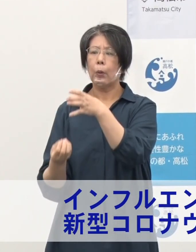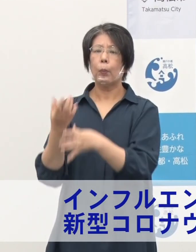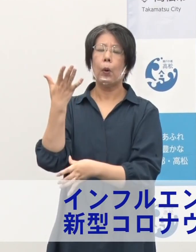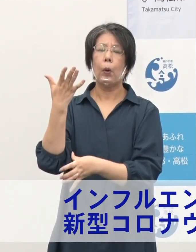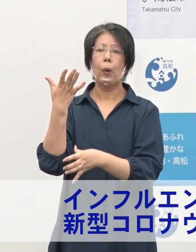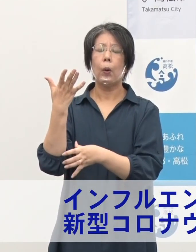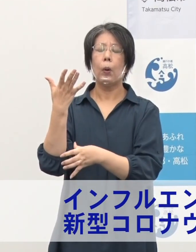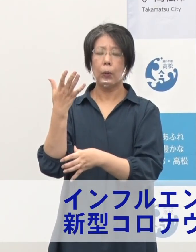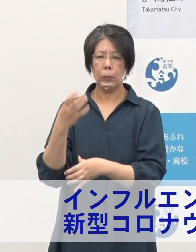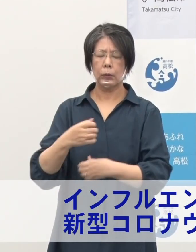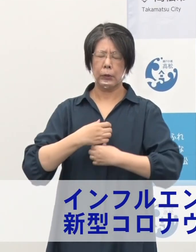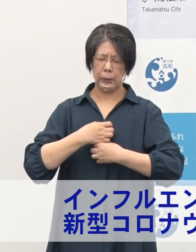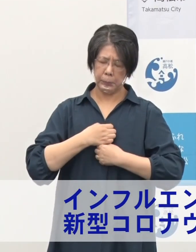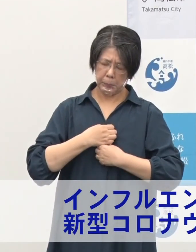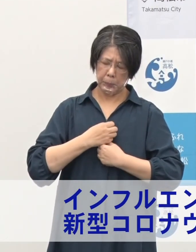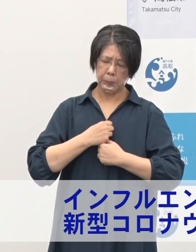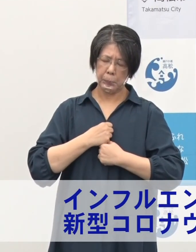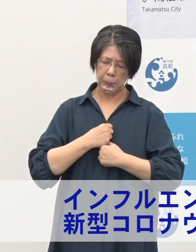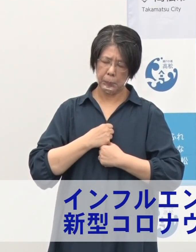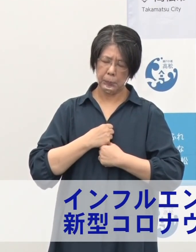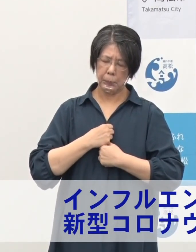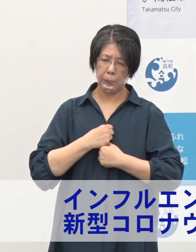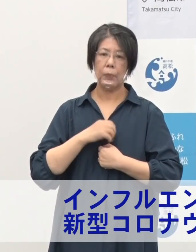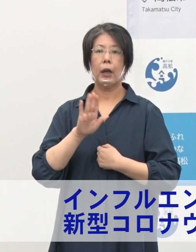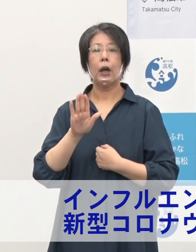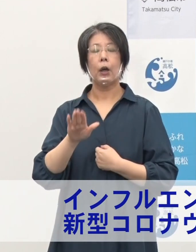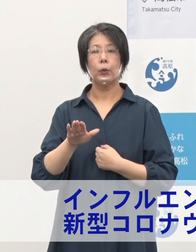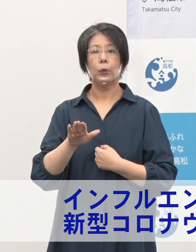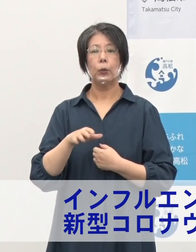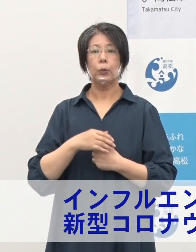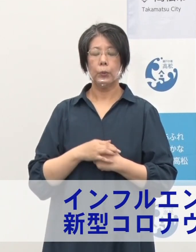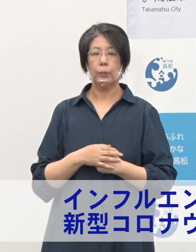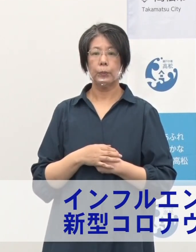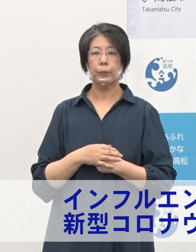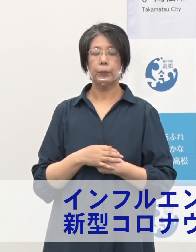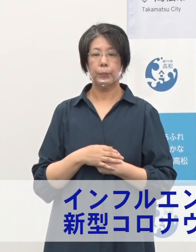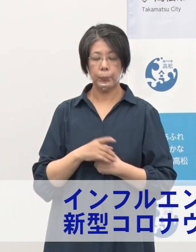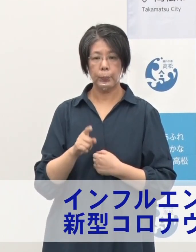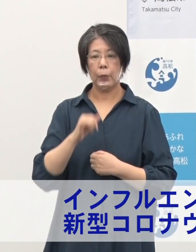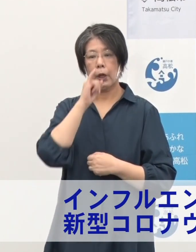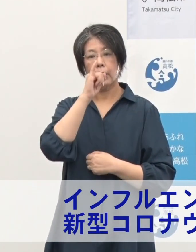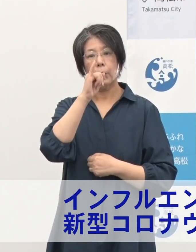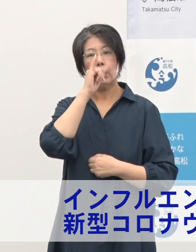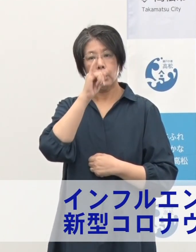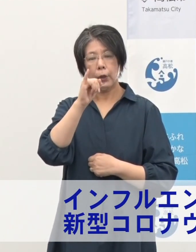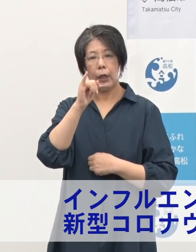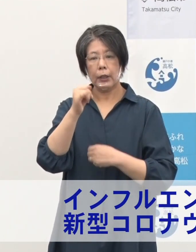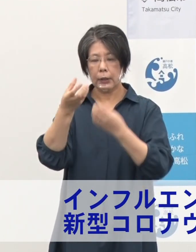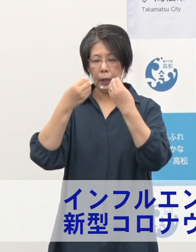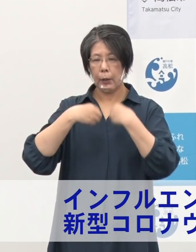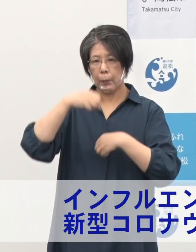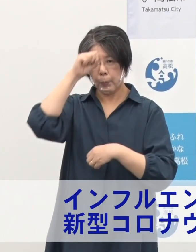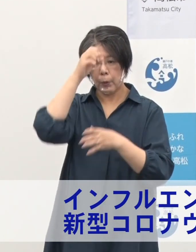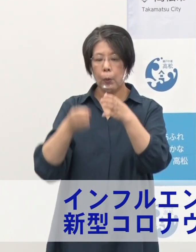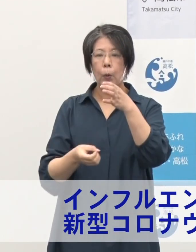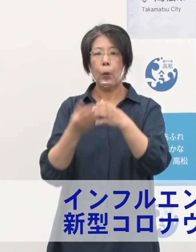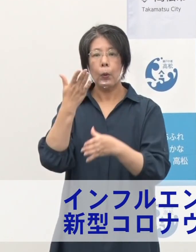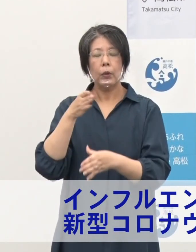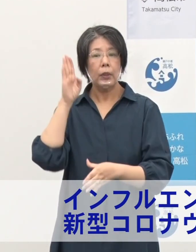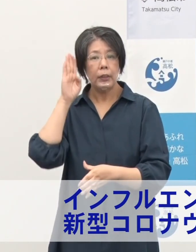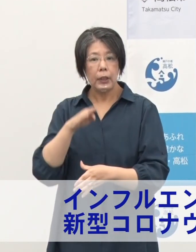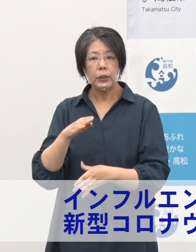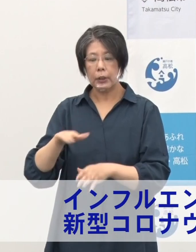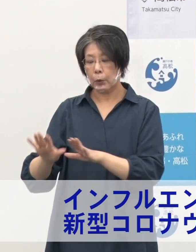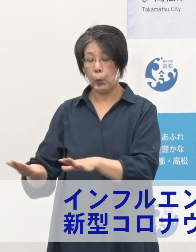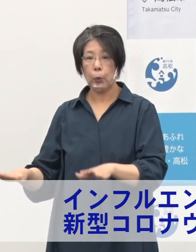ことが非常に危惧されるところでございますので特にインフルエンザにかかりやすい子どもとか高齢者に